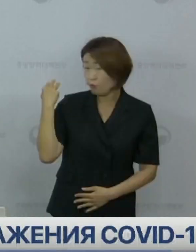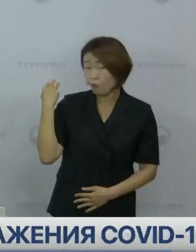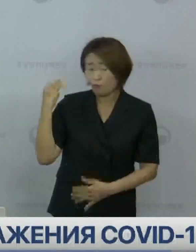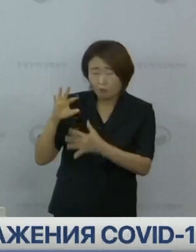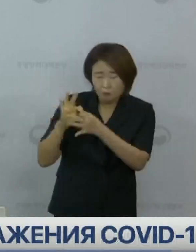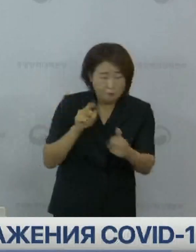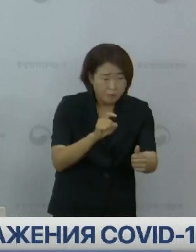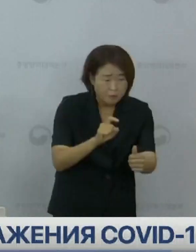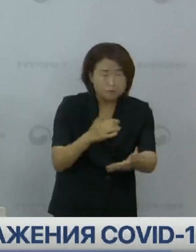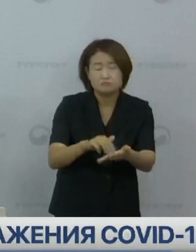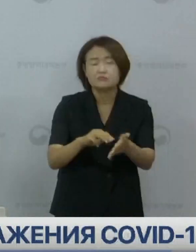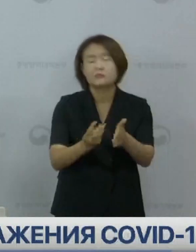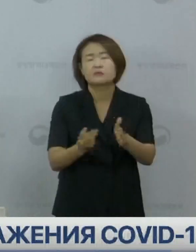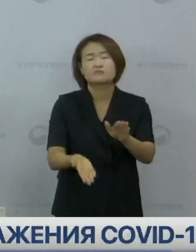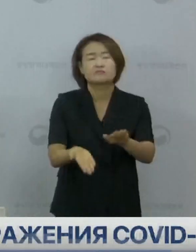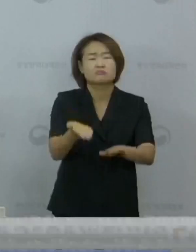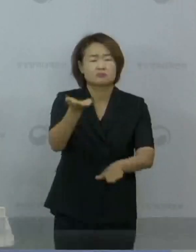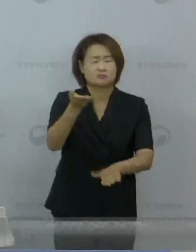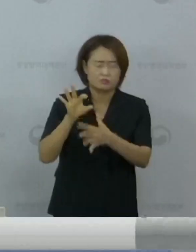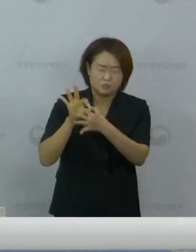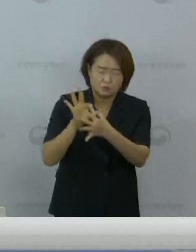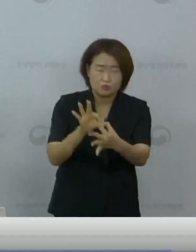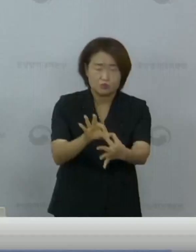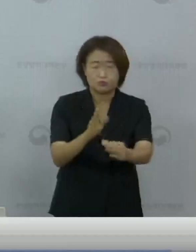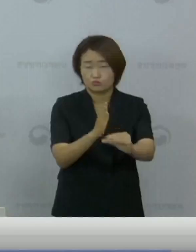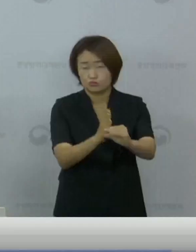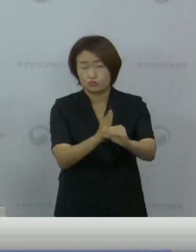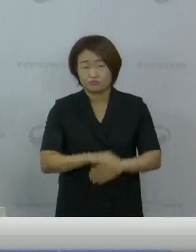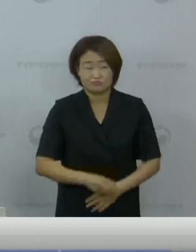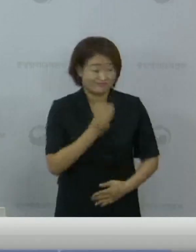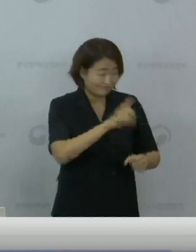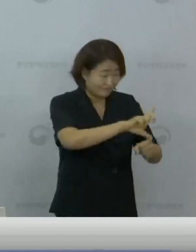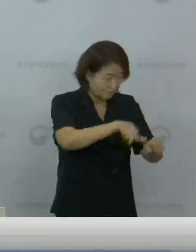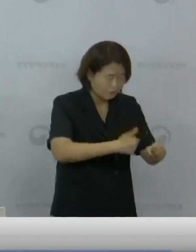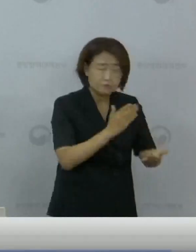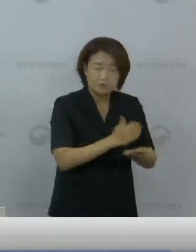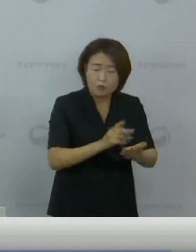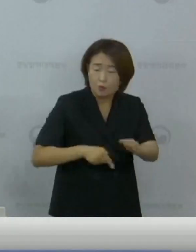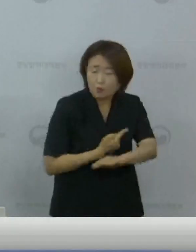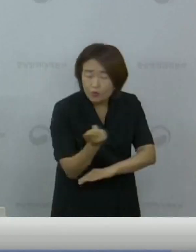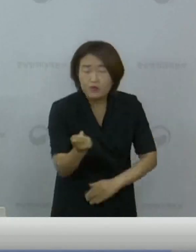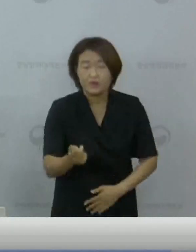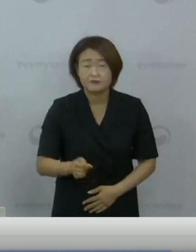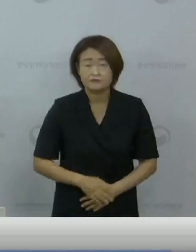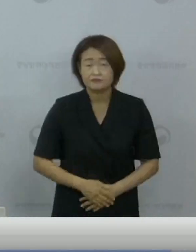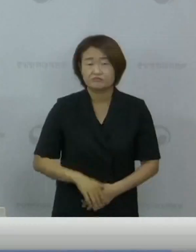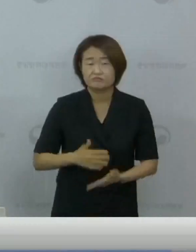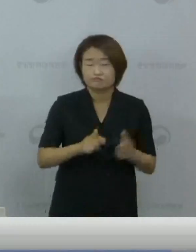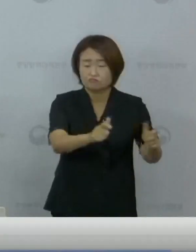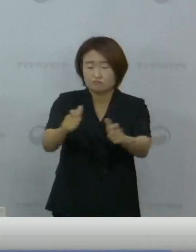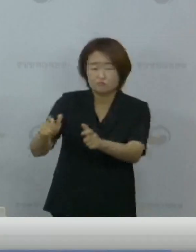всплеск заболевания зафиксирован не только в столичном регионе но также в 17 городах и провинциях по всей стране